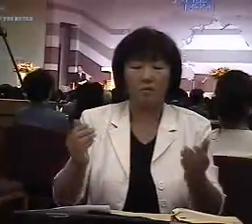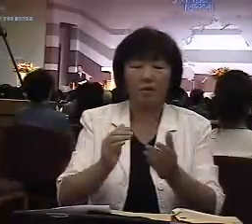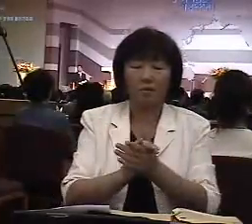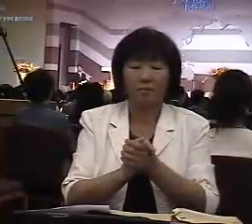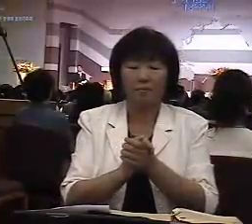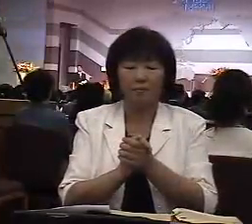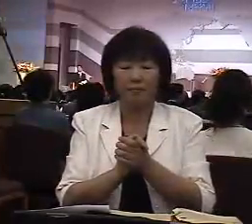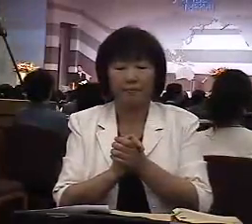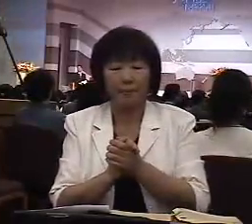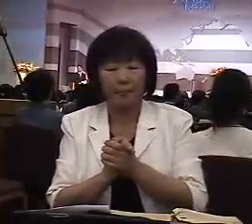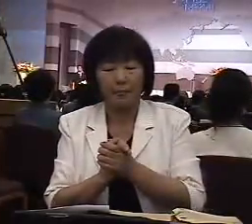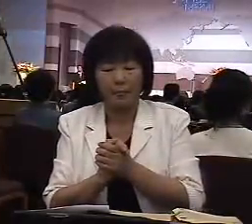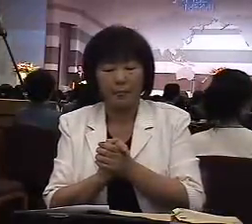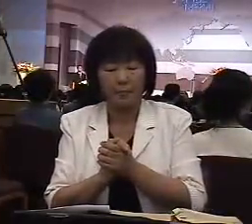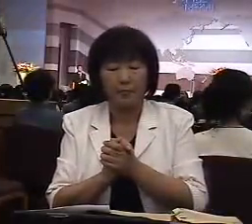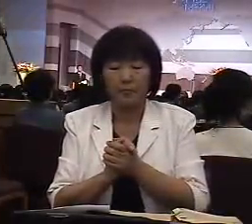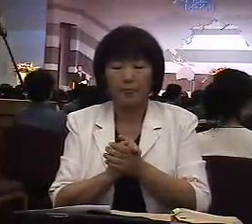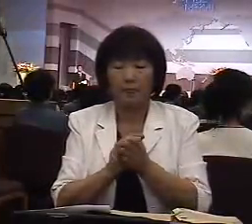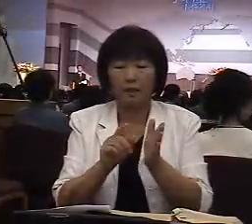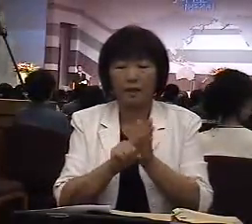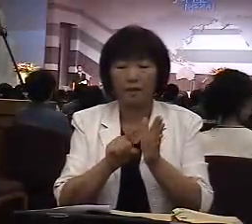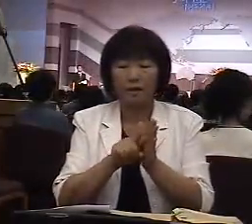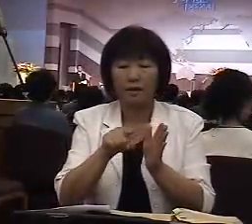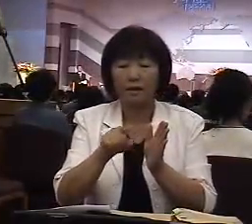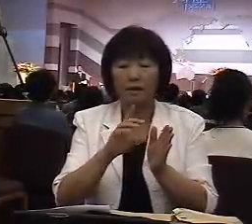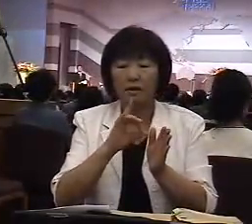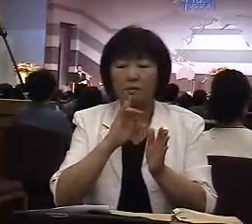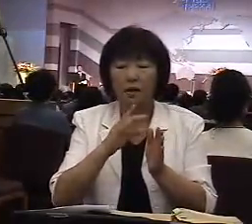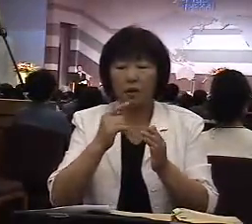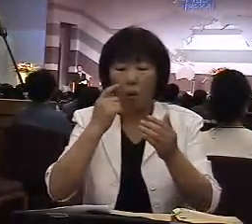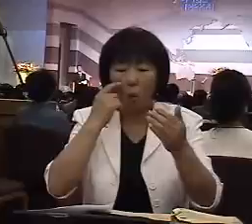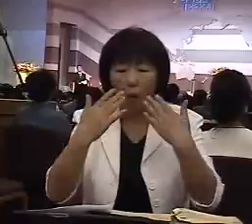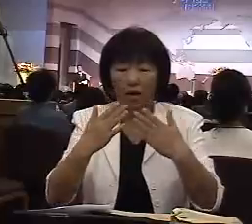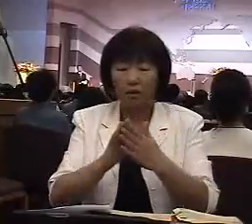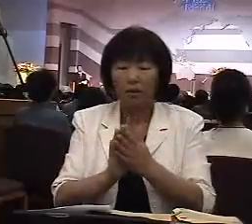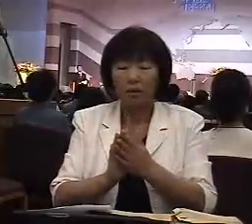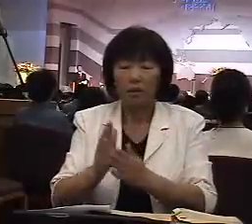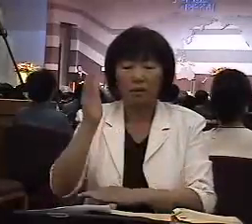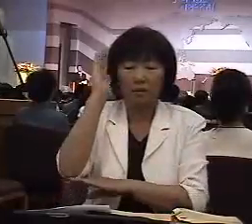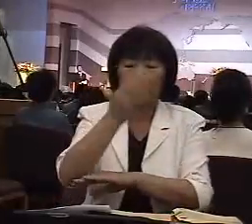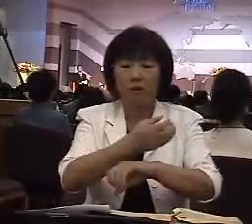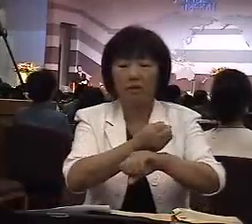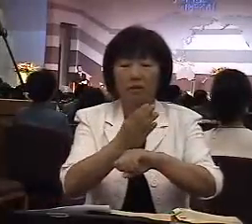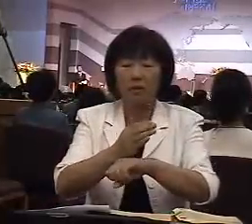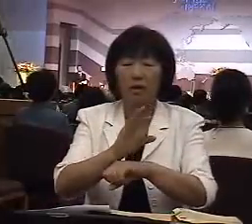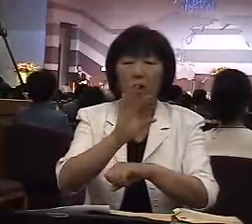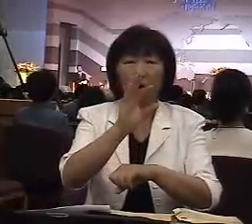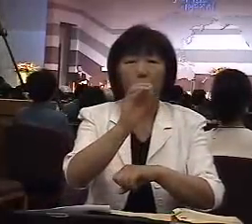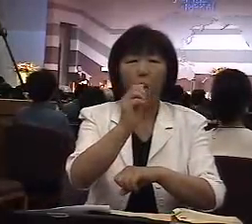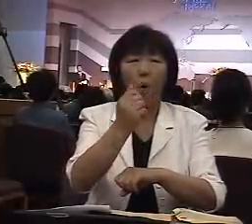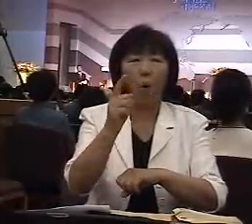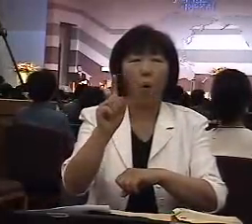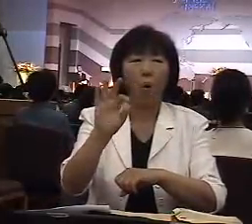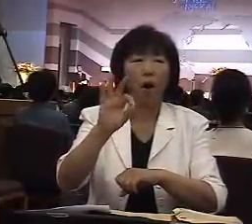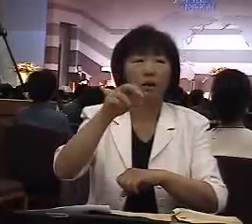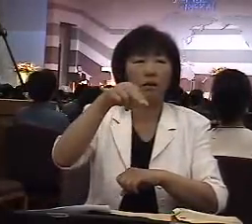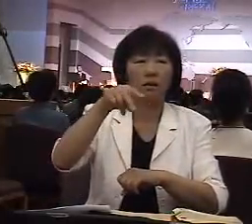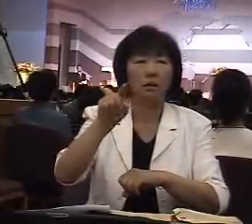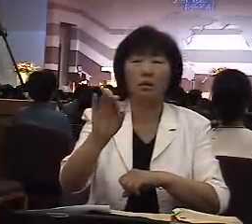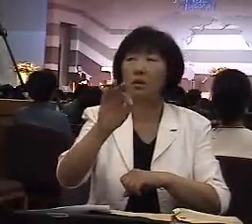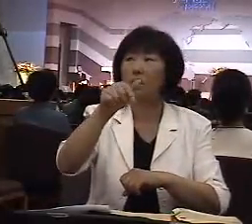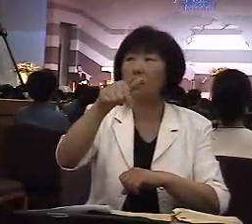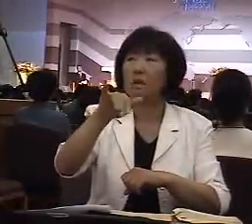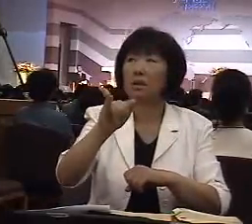아멘. 신자라면 이것만은 확실히라는 제목으로 말씀을 전해주실 황성기 목사님,